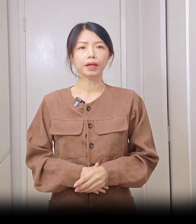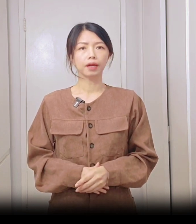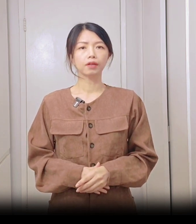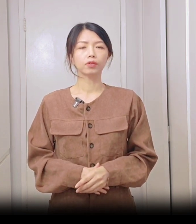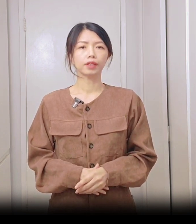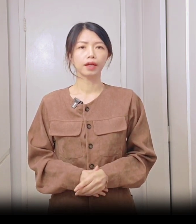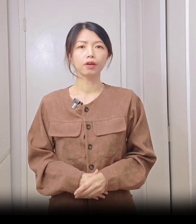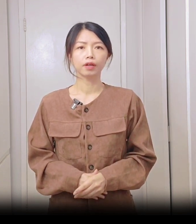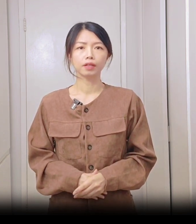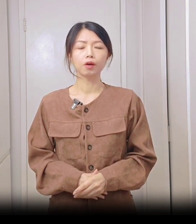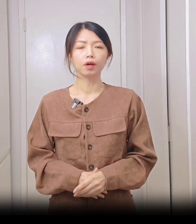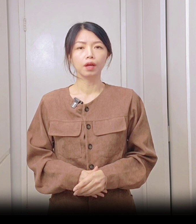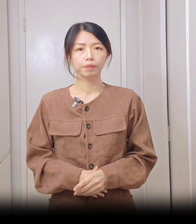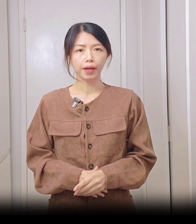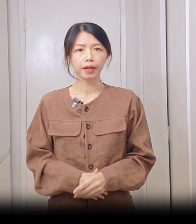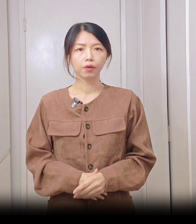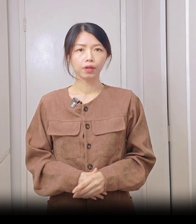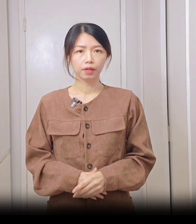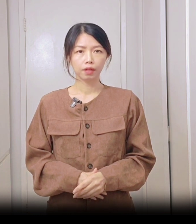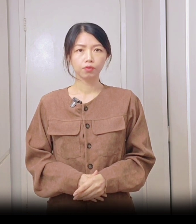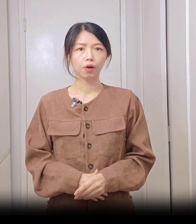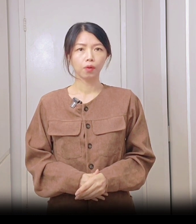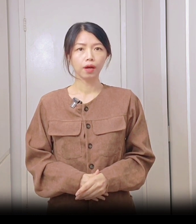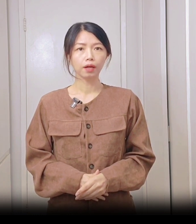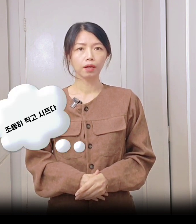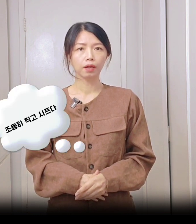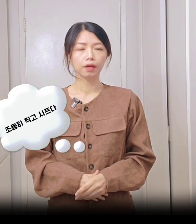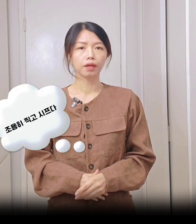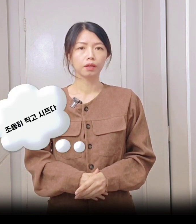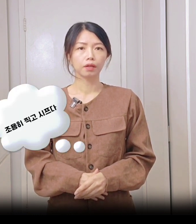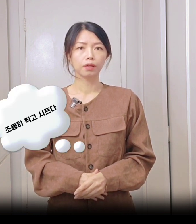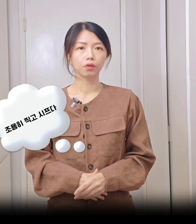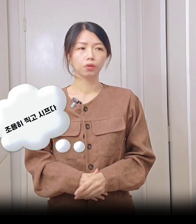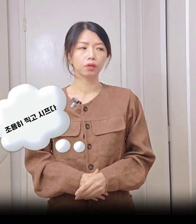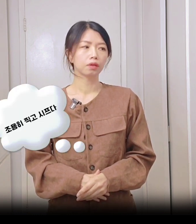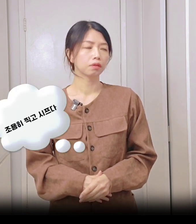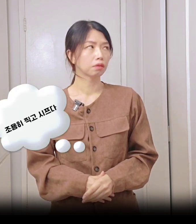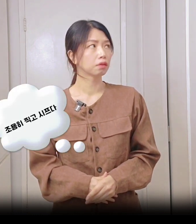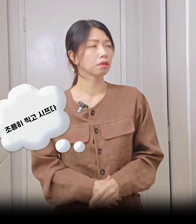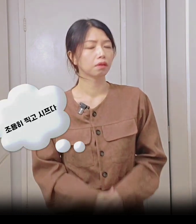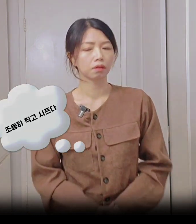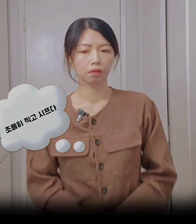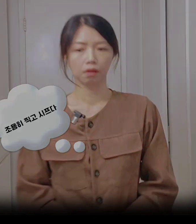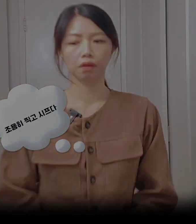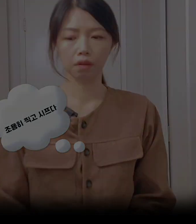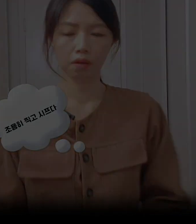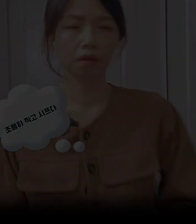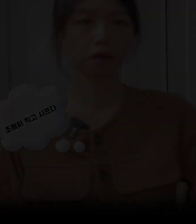그 통을 말을 하는 거잖아요. 그래서 말이라고 하는 대수어와 그리고